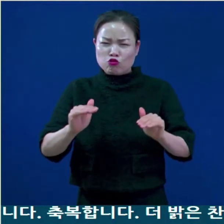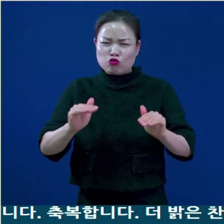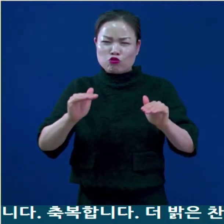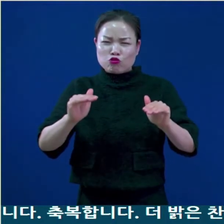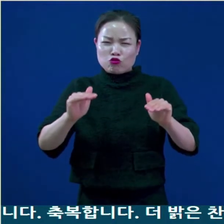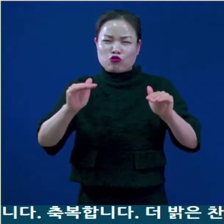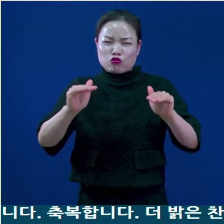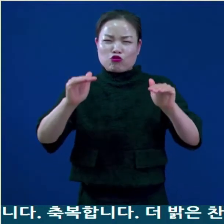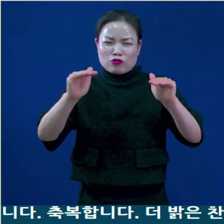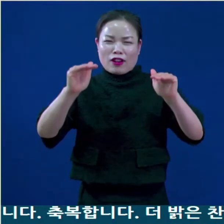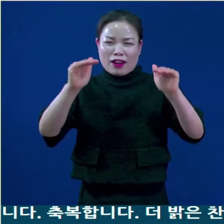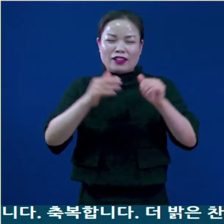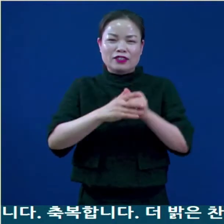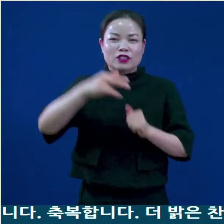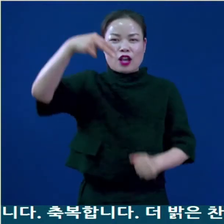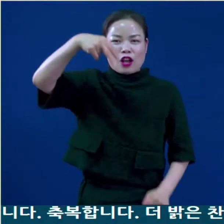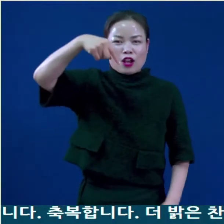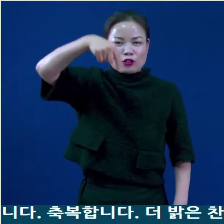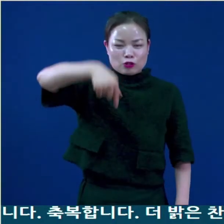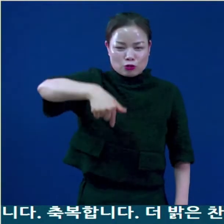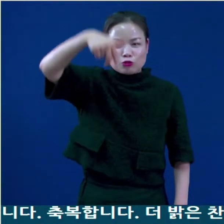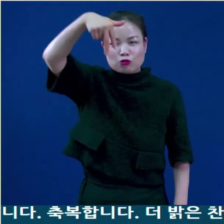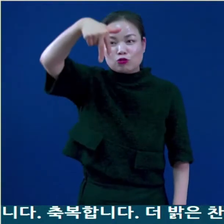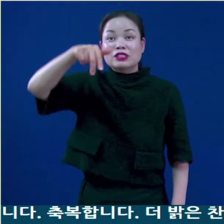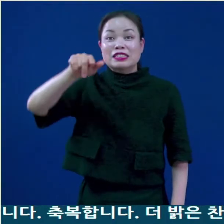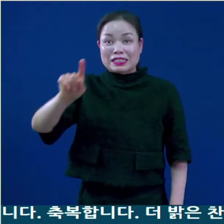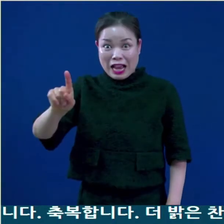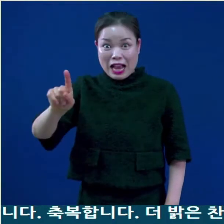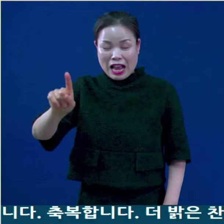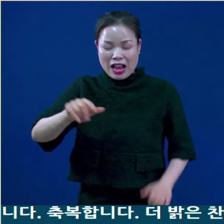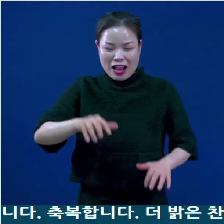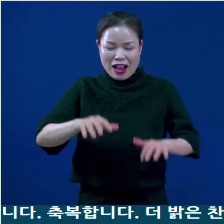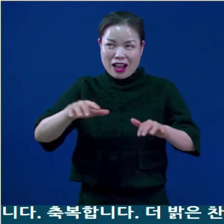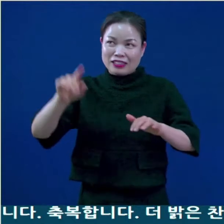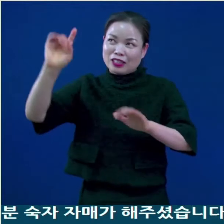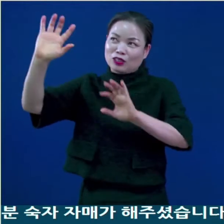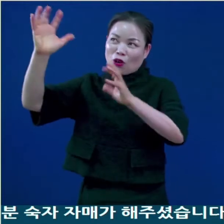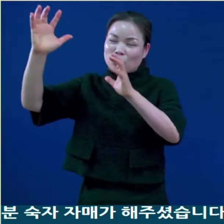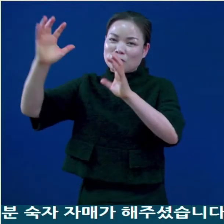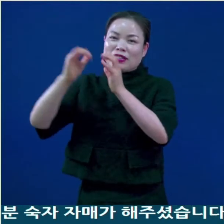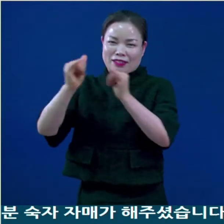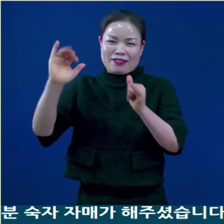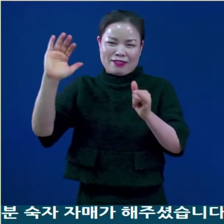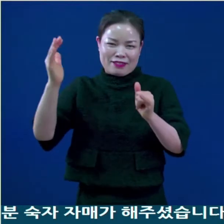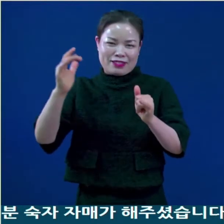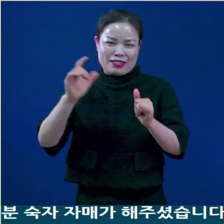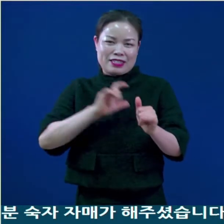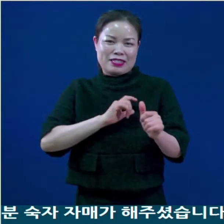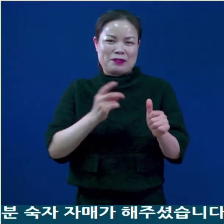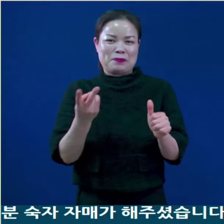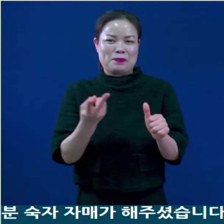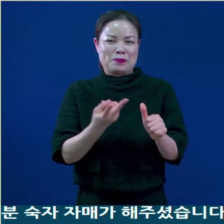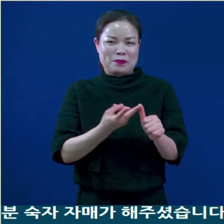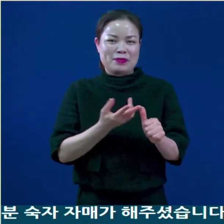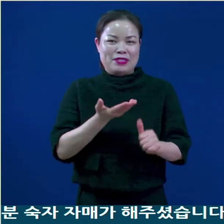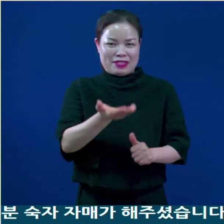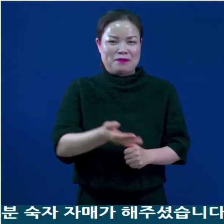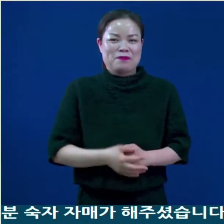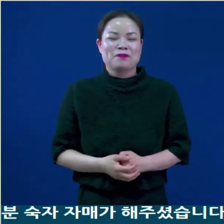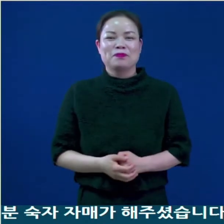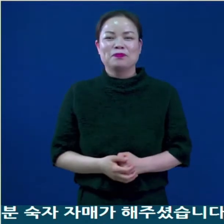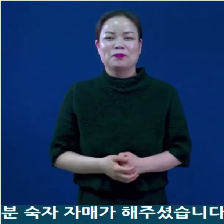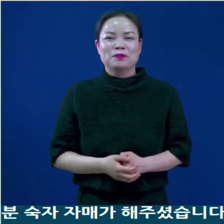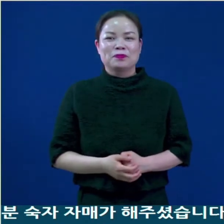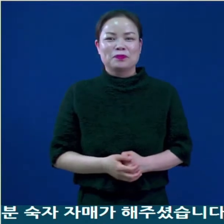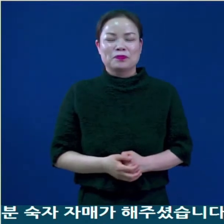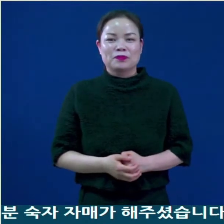거잖아요. 그래서 이제 숙자 해서 천국 두엣이라 이렇게 제가 별명을 붙여 드리겠습니다.